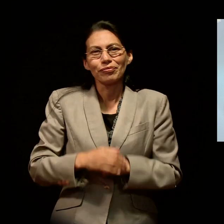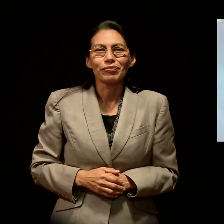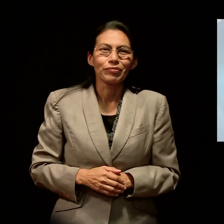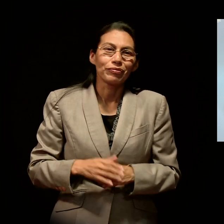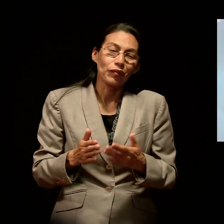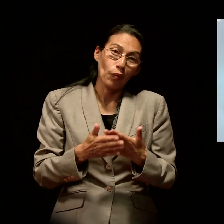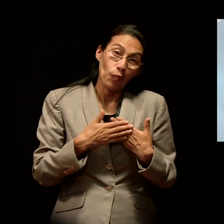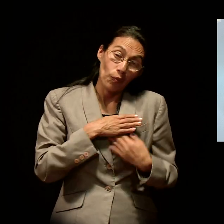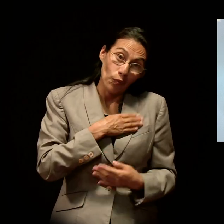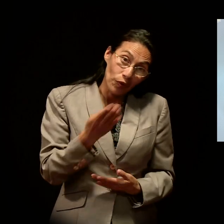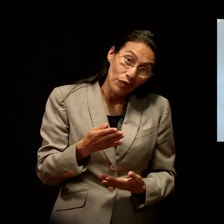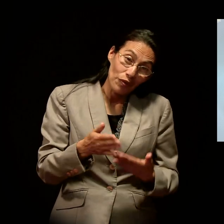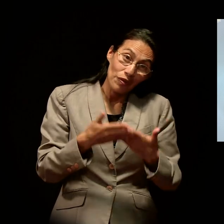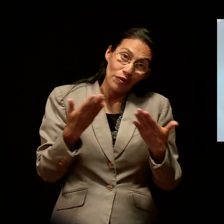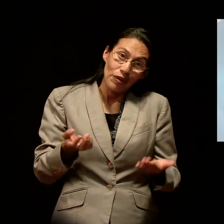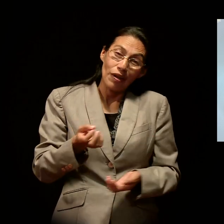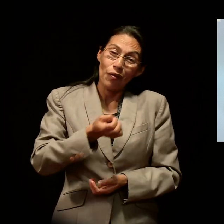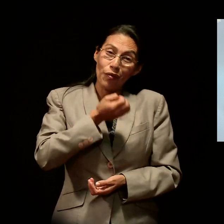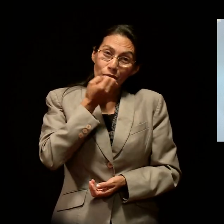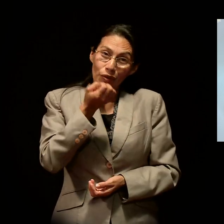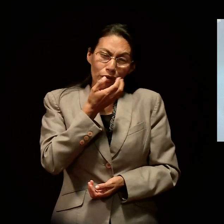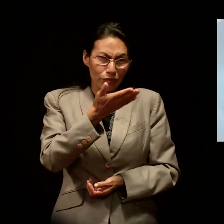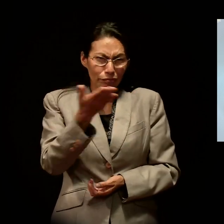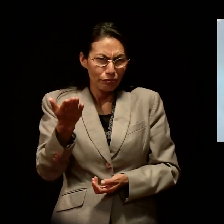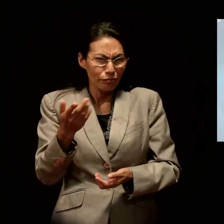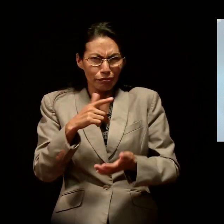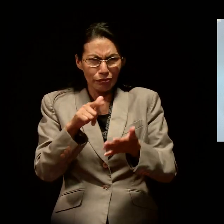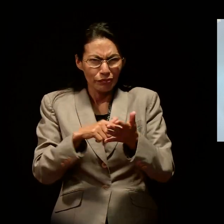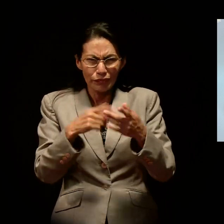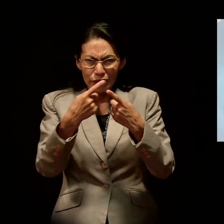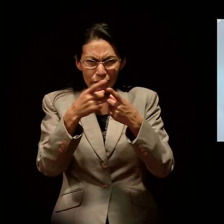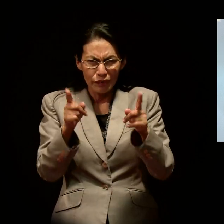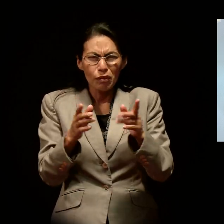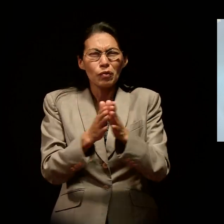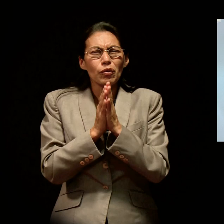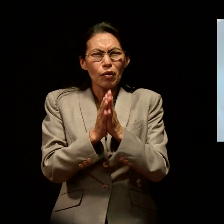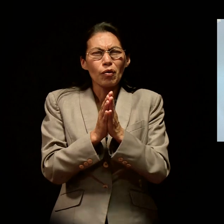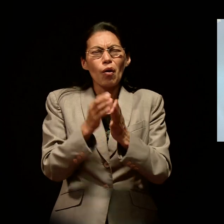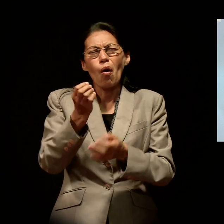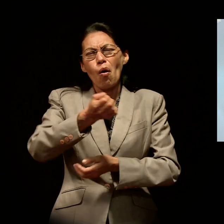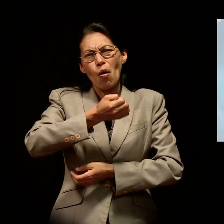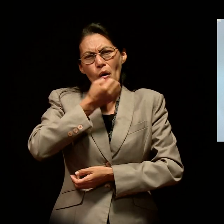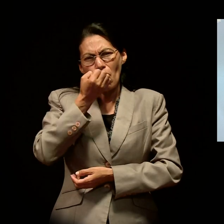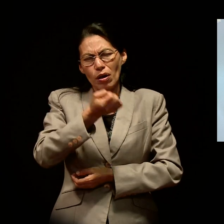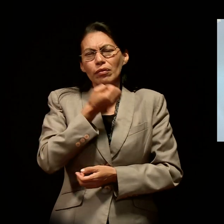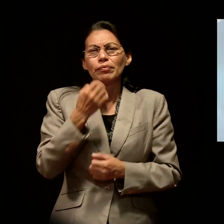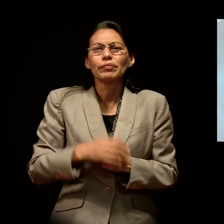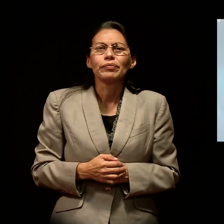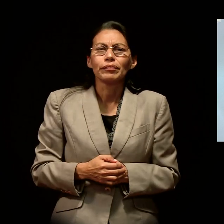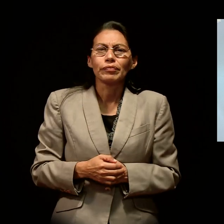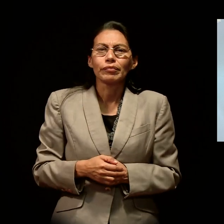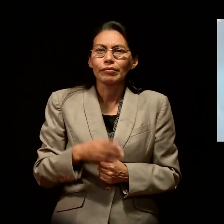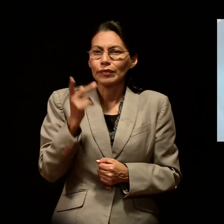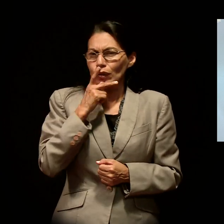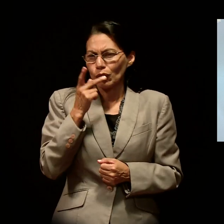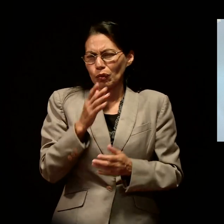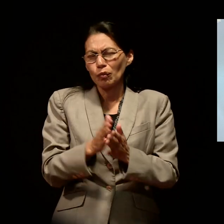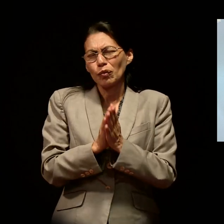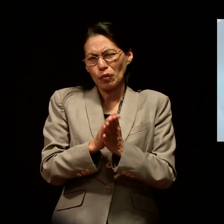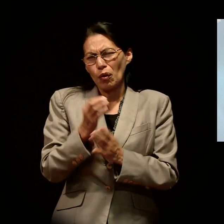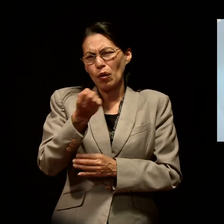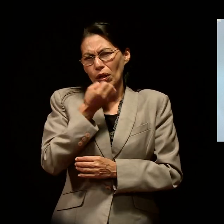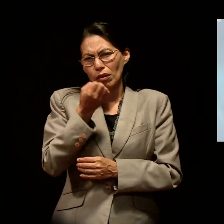ustedes Gracias esta bendición va para todos ustedes también Bueno vamos a inclinar el rostro donde quiera que estés